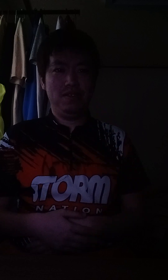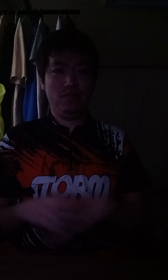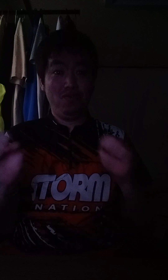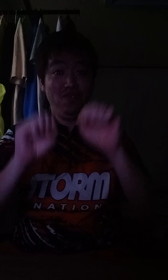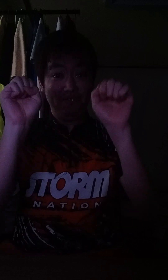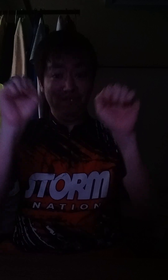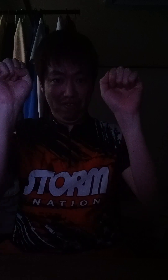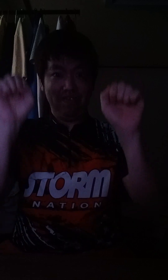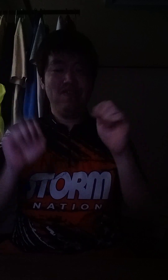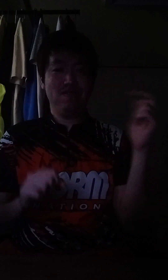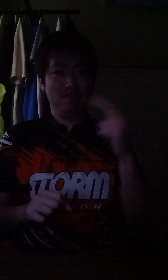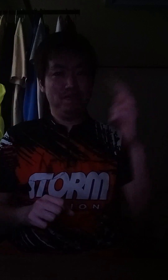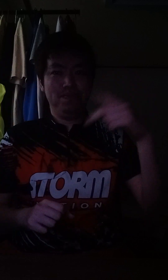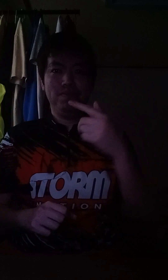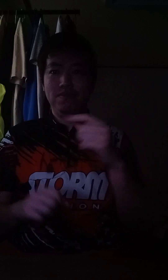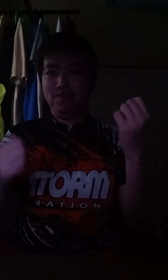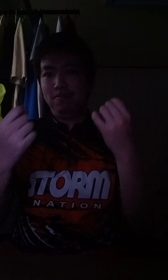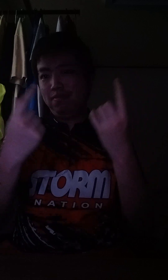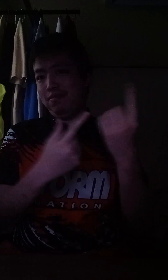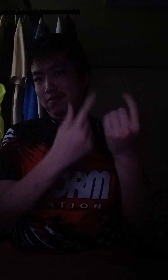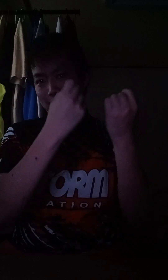건강하게만 있으면 이 상태가 지금 건강한 거니까.